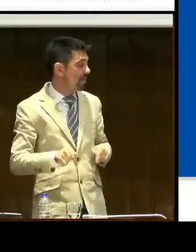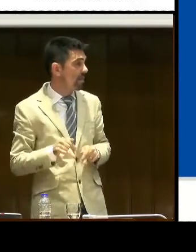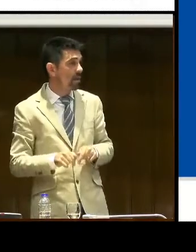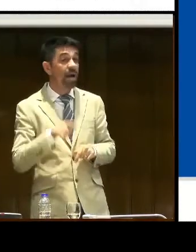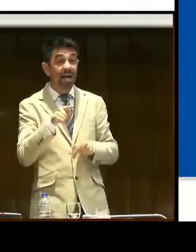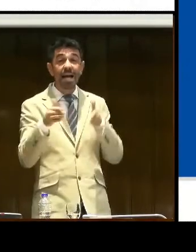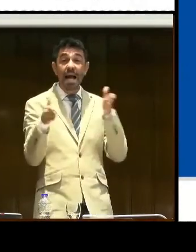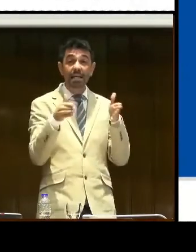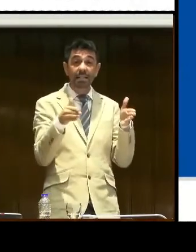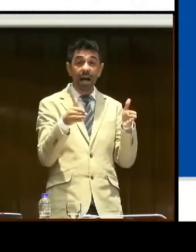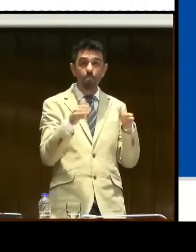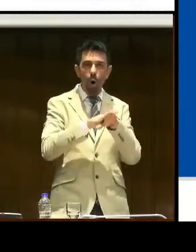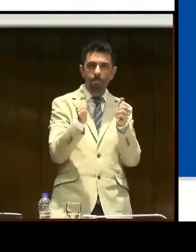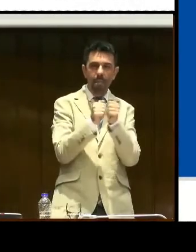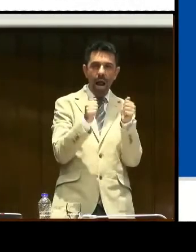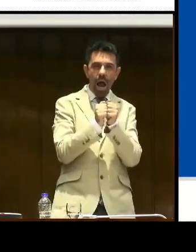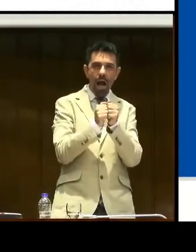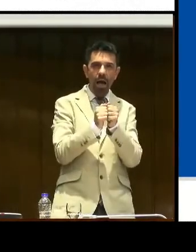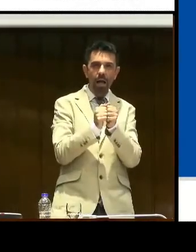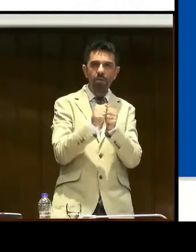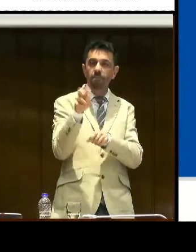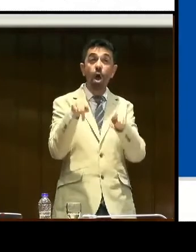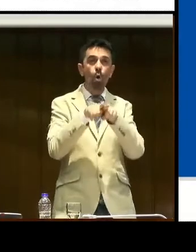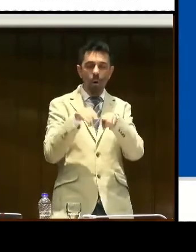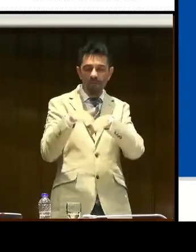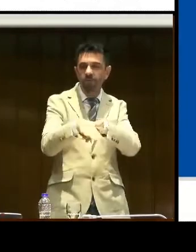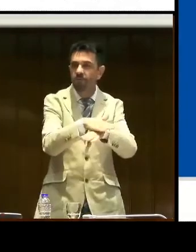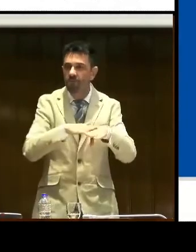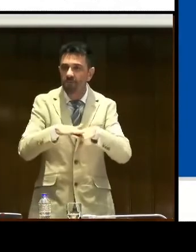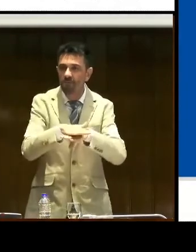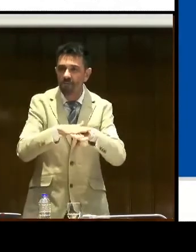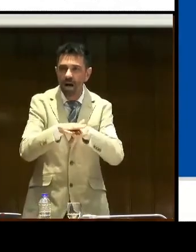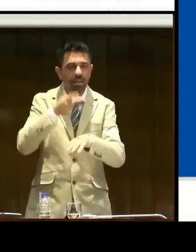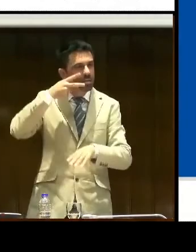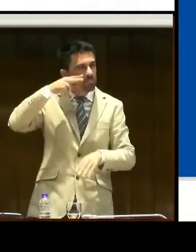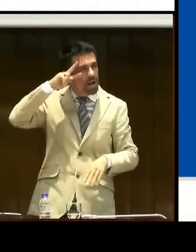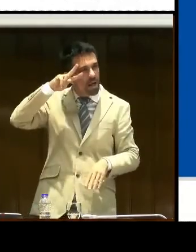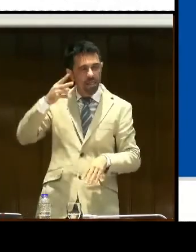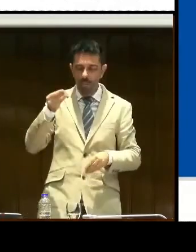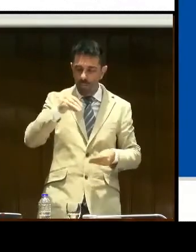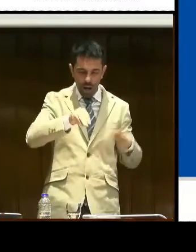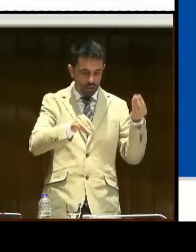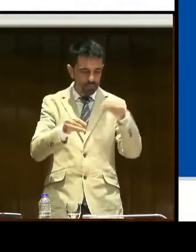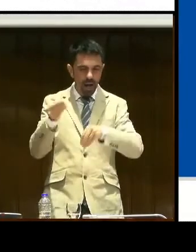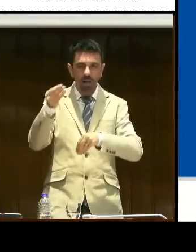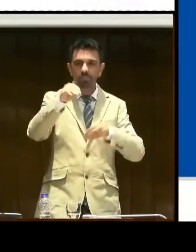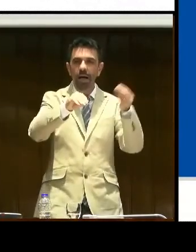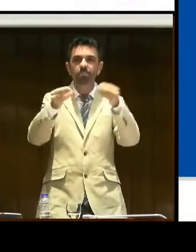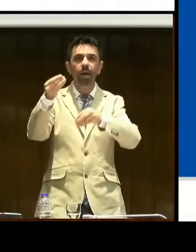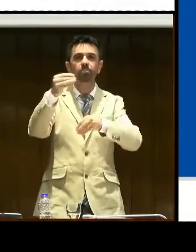Aquellos años fueron un semillero de experiencias y de reflexiones que nunca concluyeron.